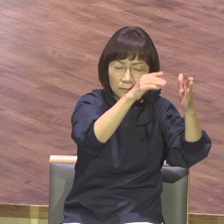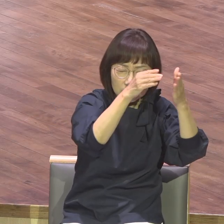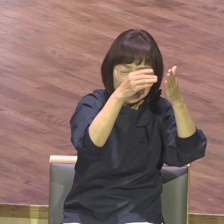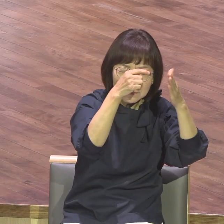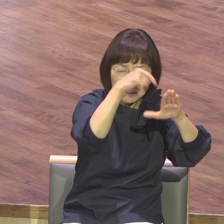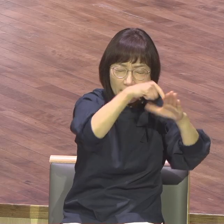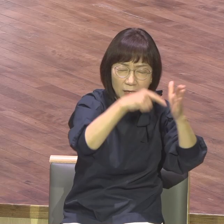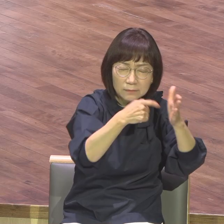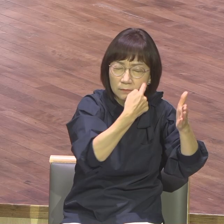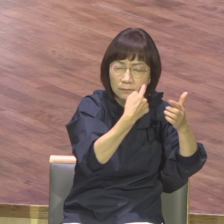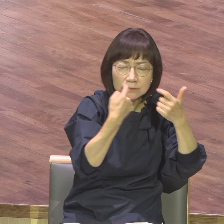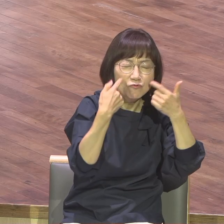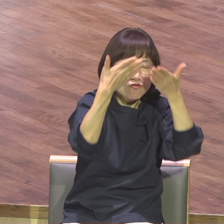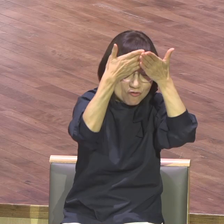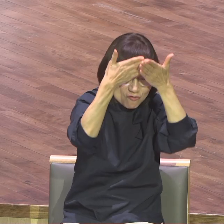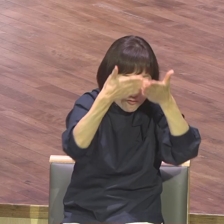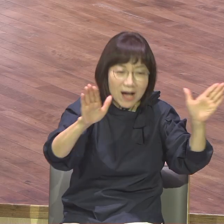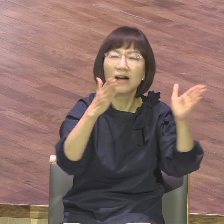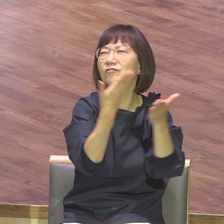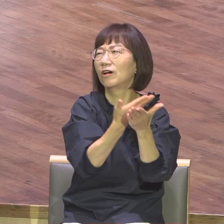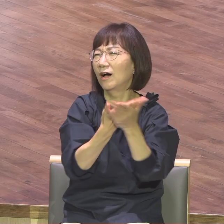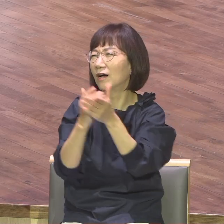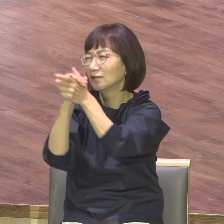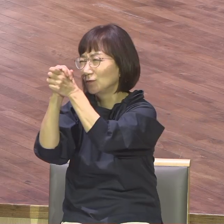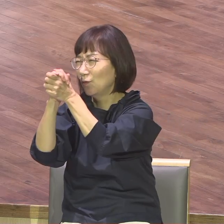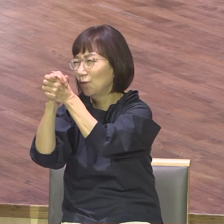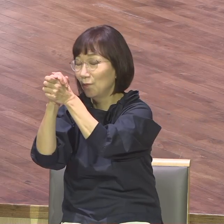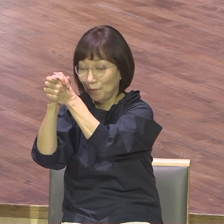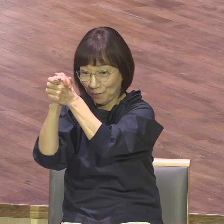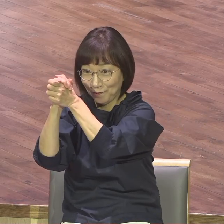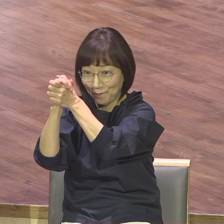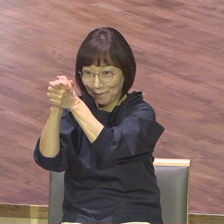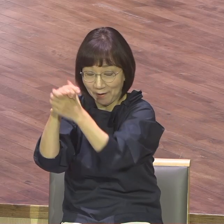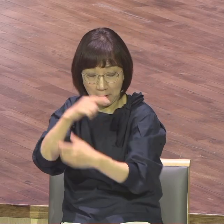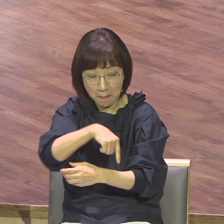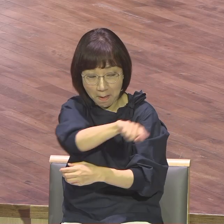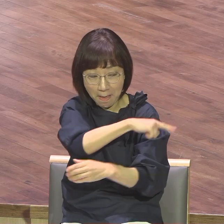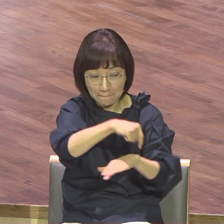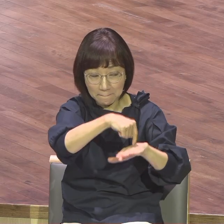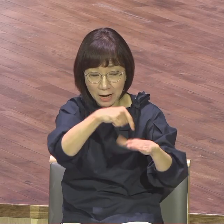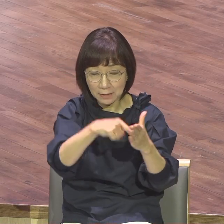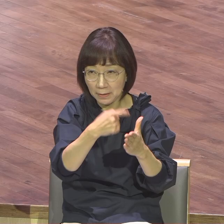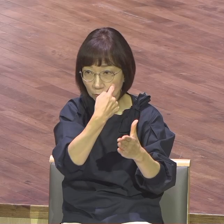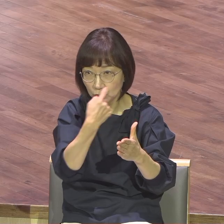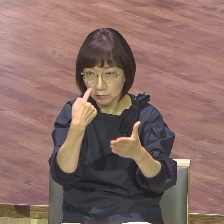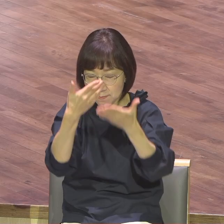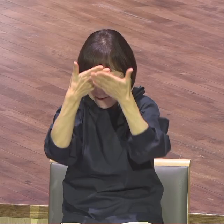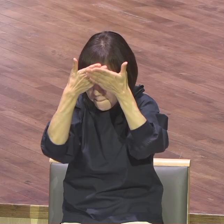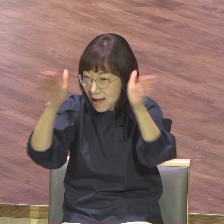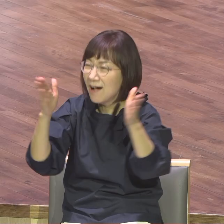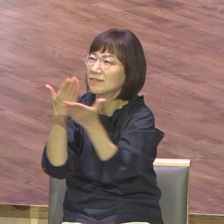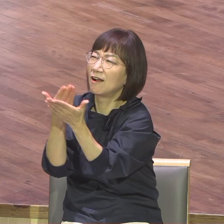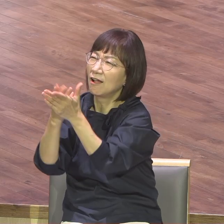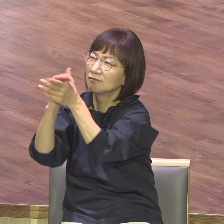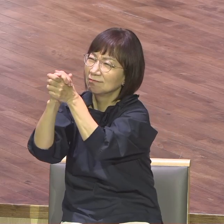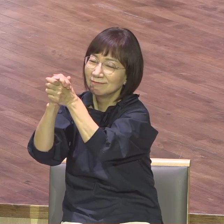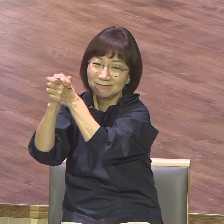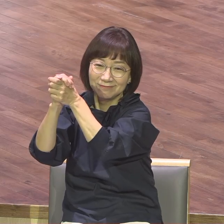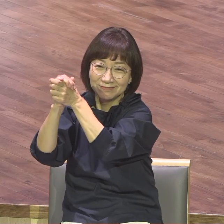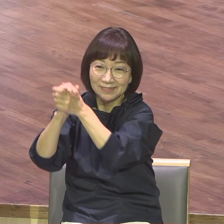있습니다. 너희 마음의 눈을 밝히사. 그렇게 기도했어요. 자, 이